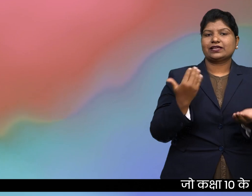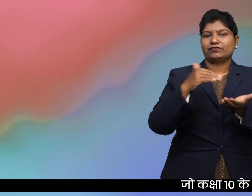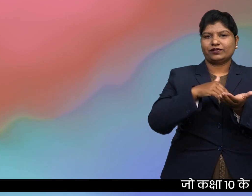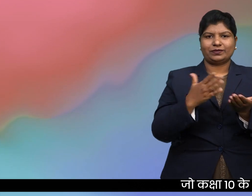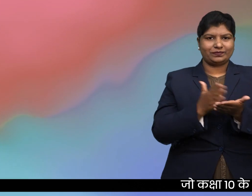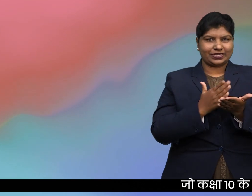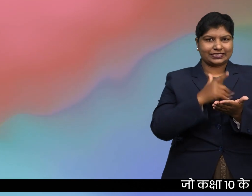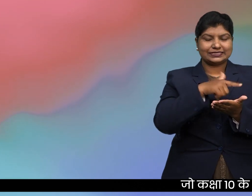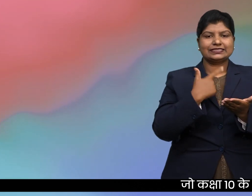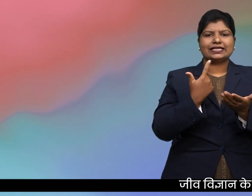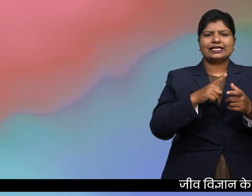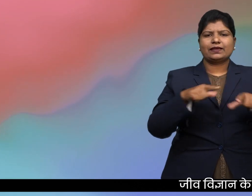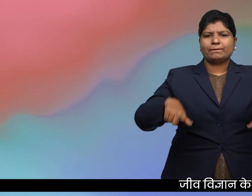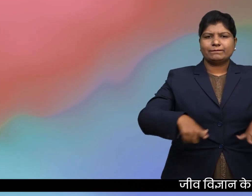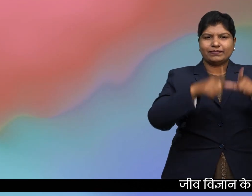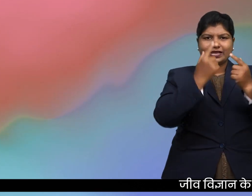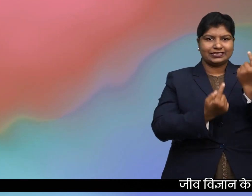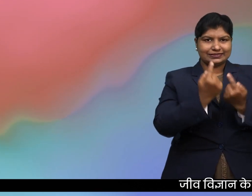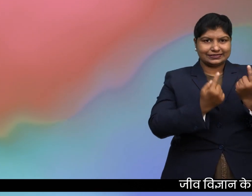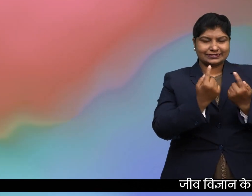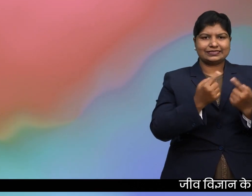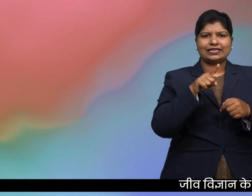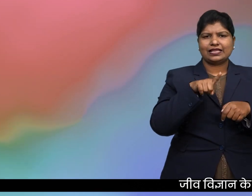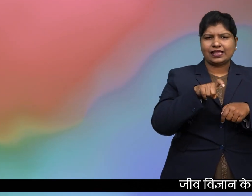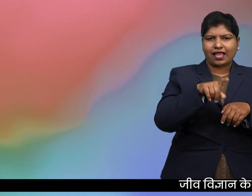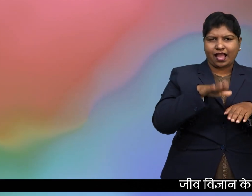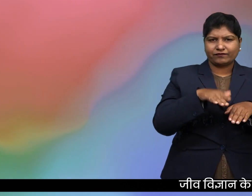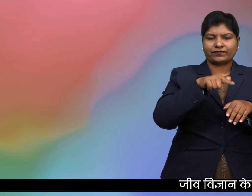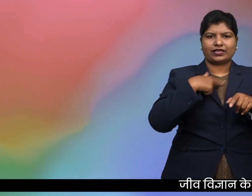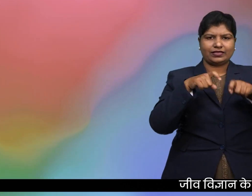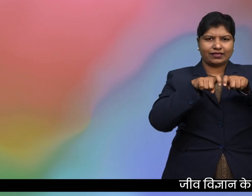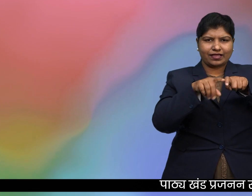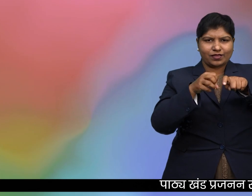के जीव विज्ञान के